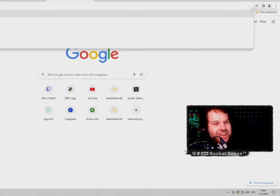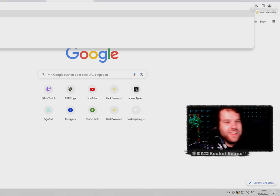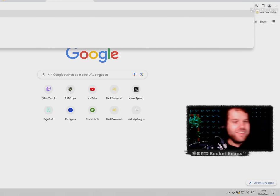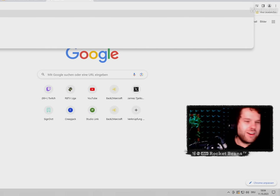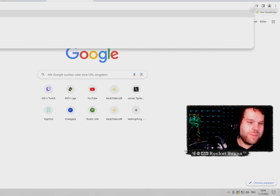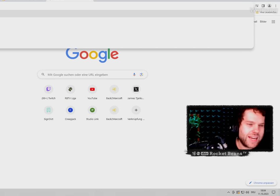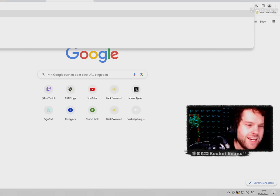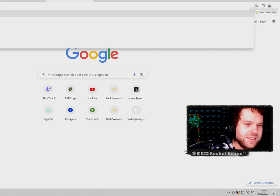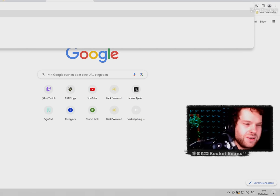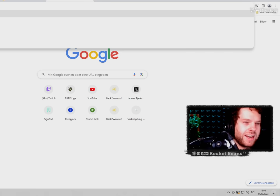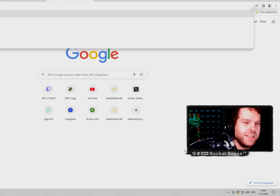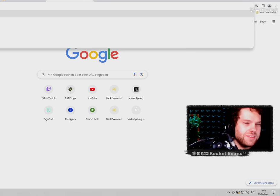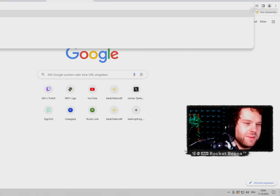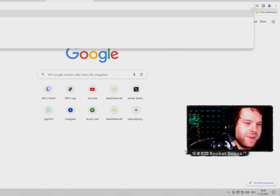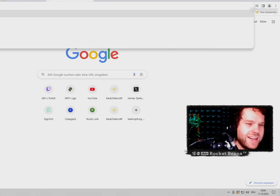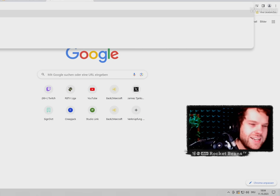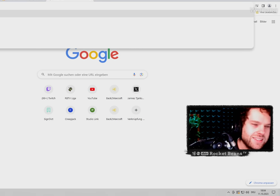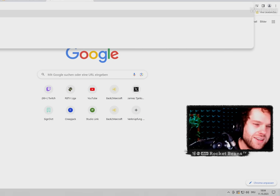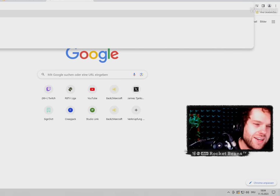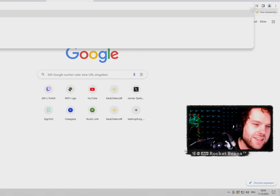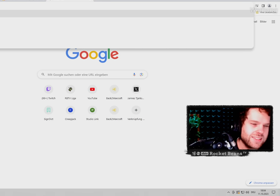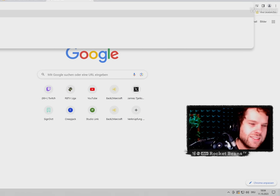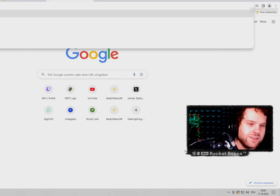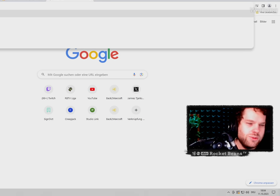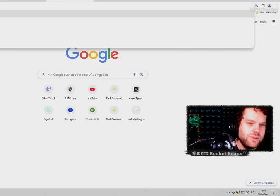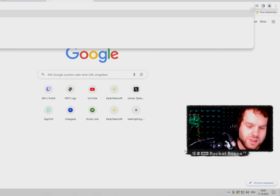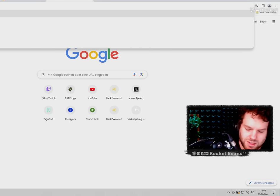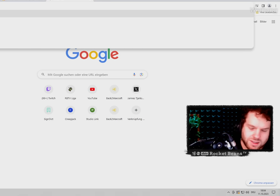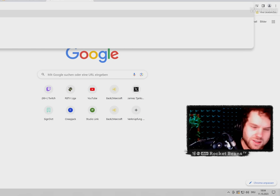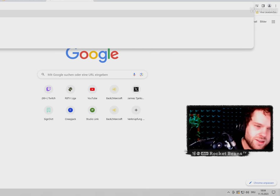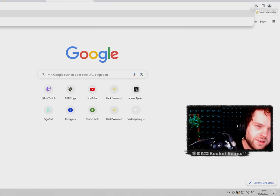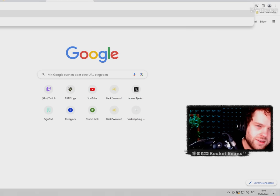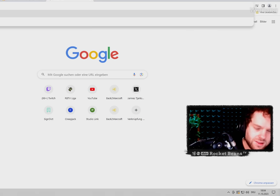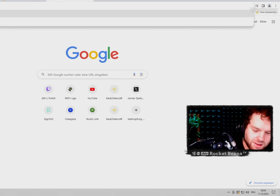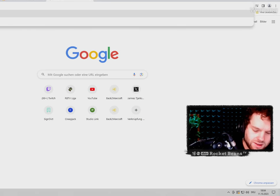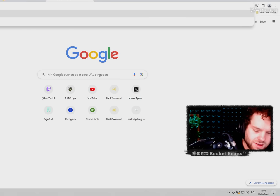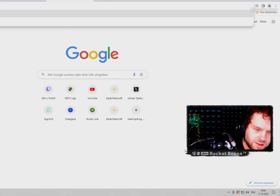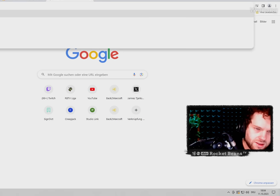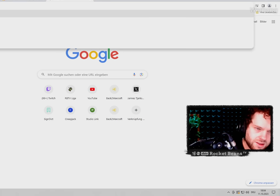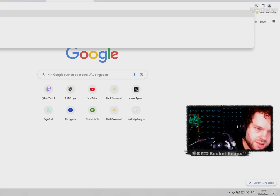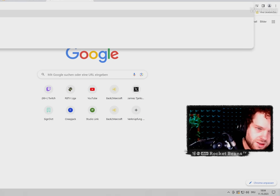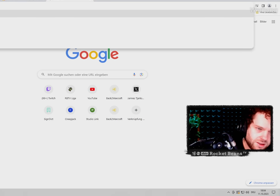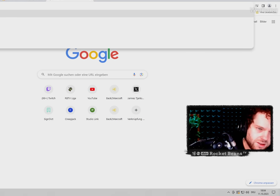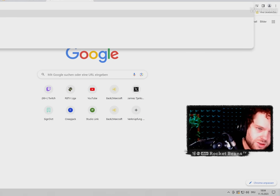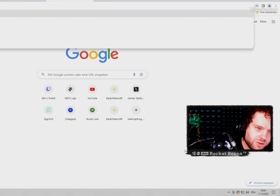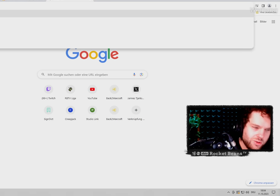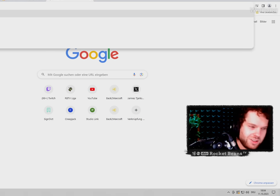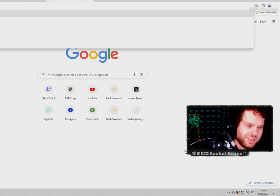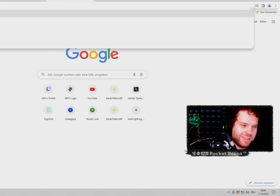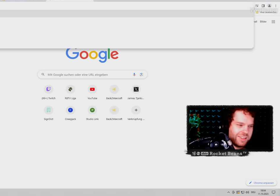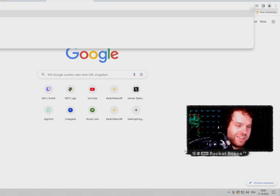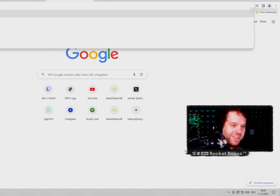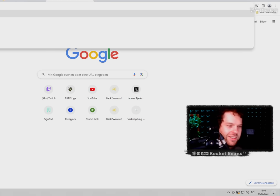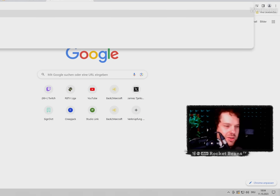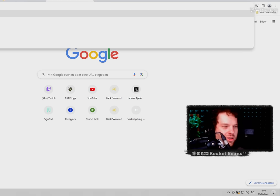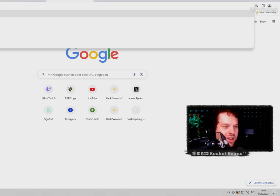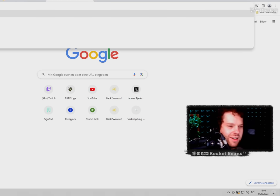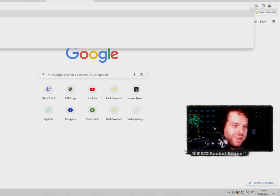Wir haben E zuerst. Wir haben L zuerst. Goog... Google. Google.